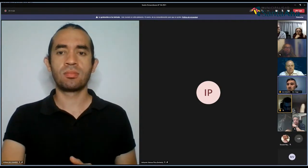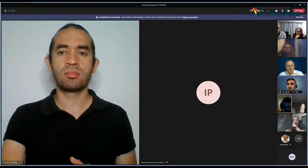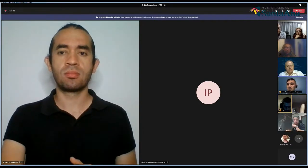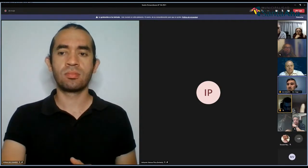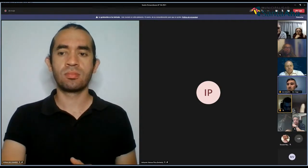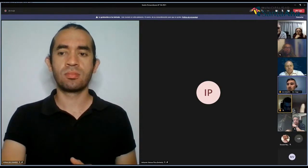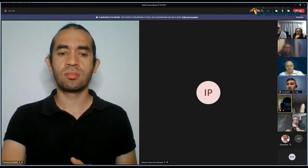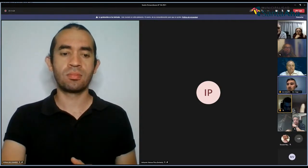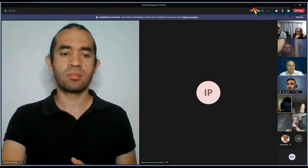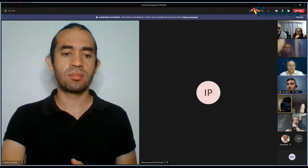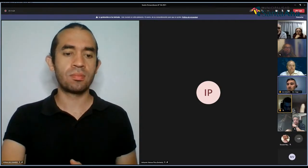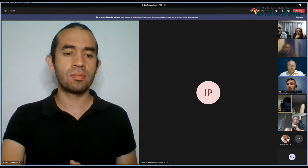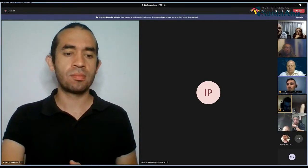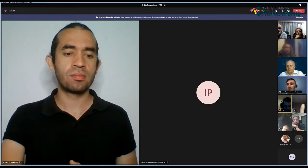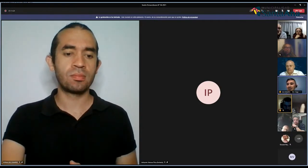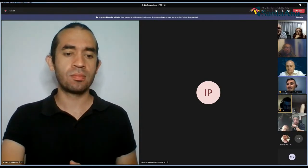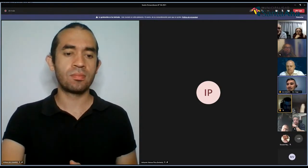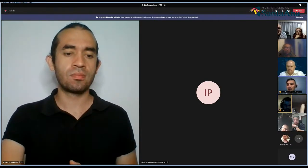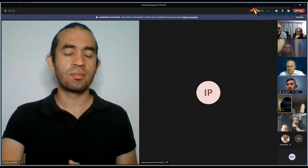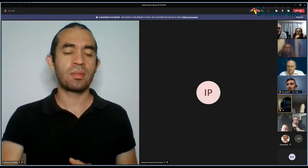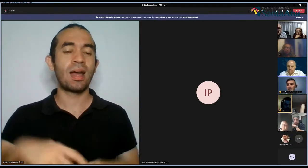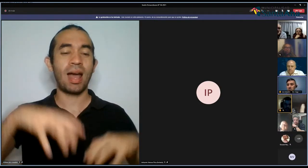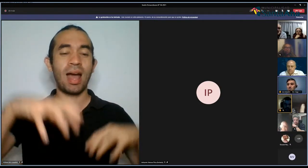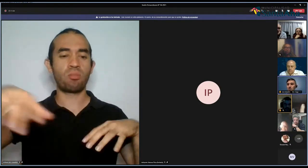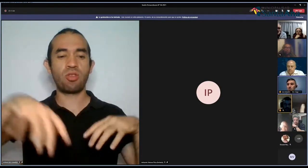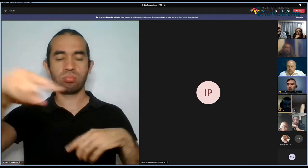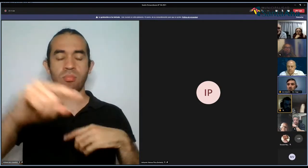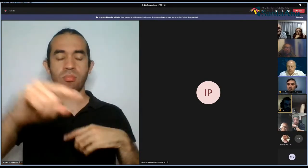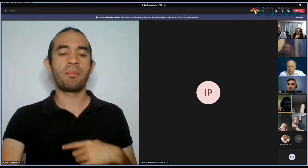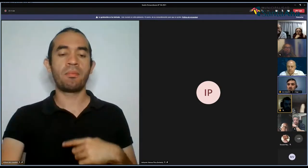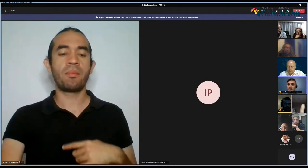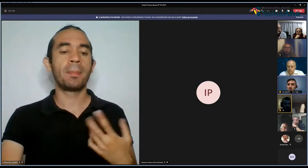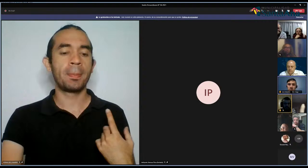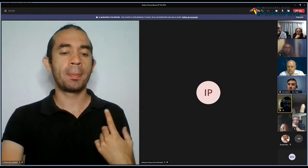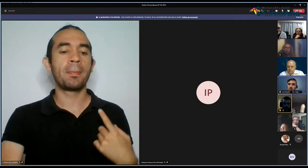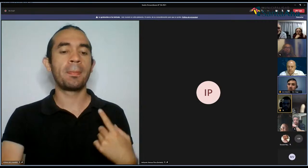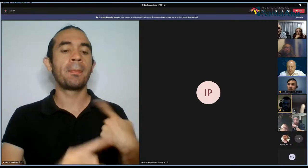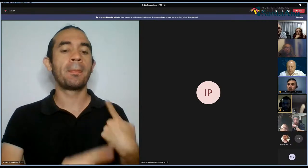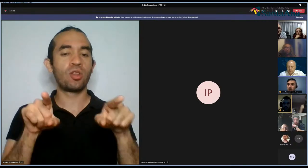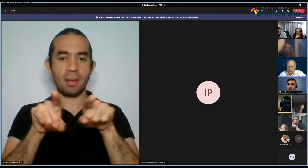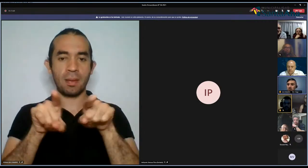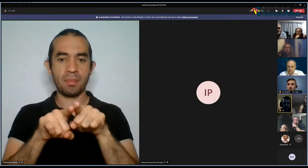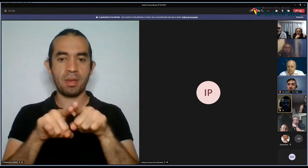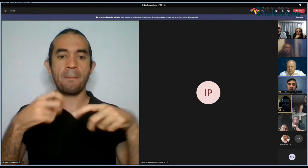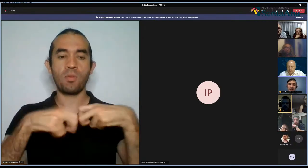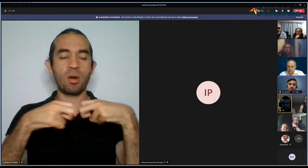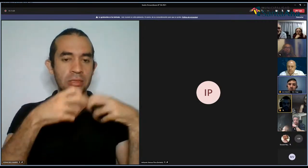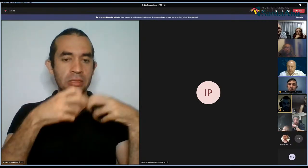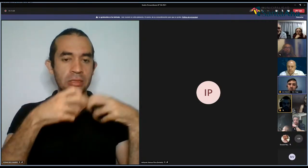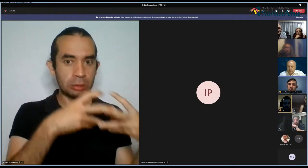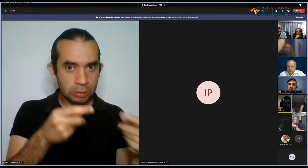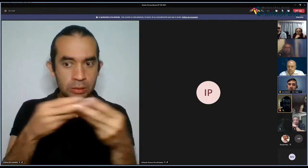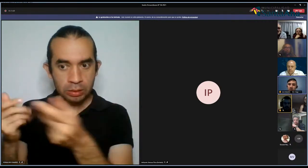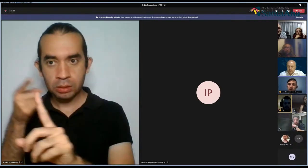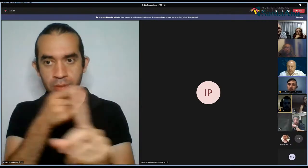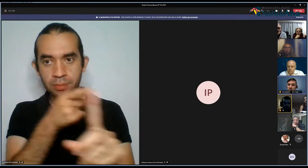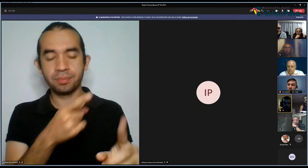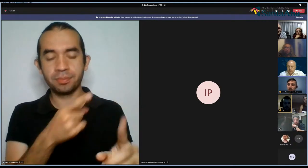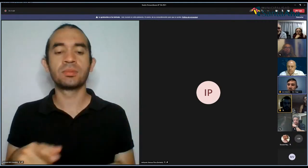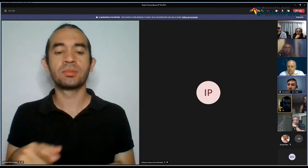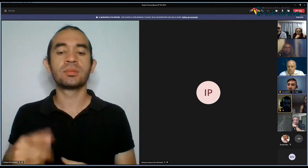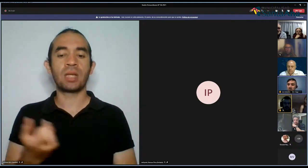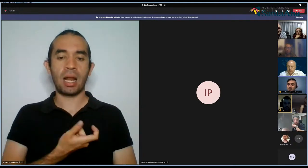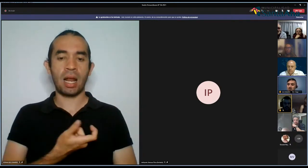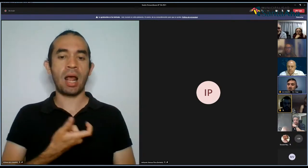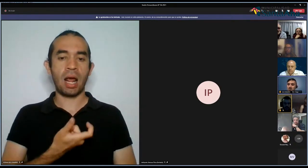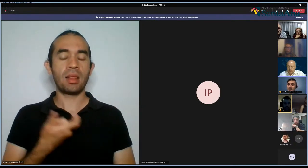sino para lograr atacar esos problemas y estoy seguro que el señor alcalde podrá ejemplificar las gestiones